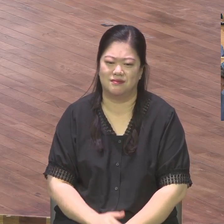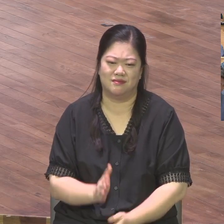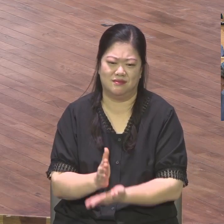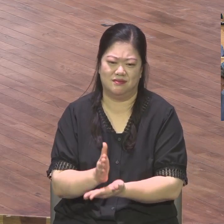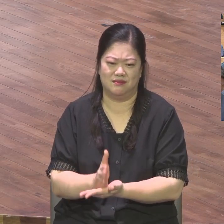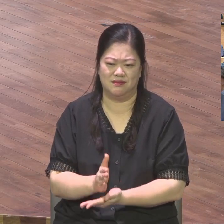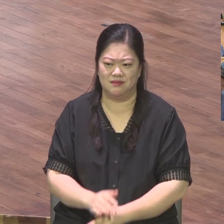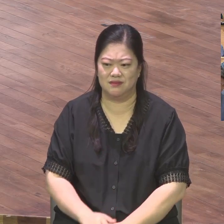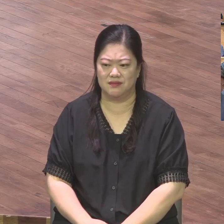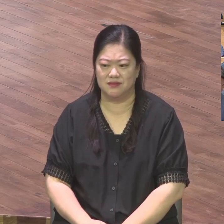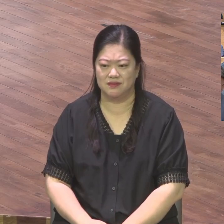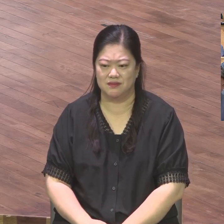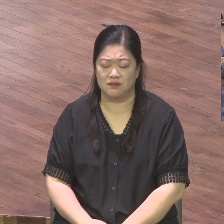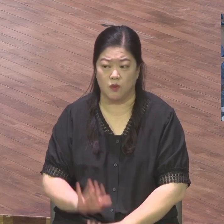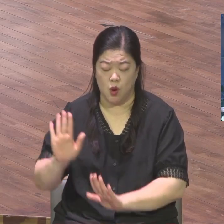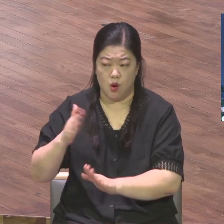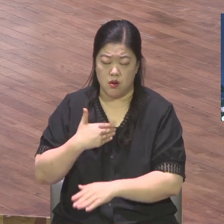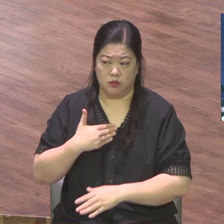비굴하게 아직 살지 마세요.